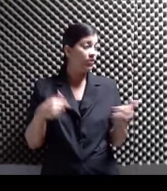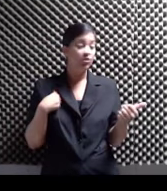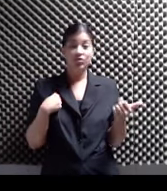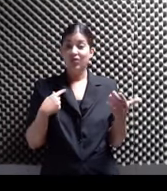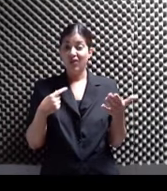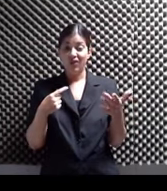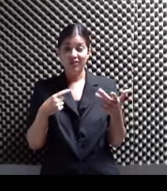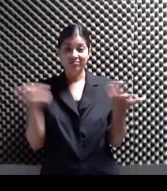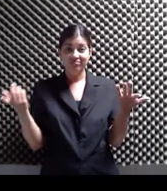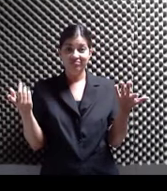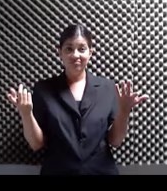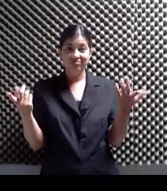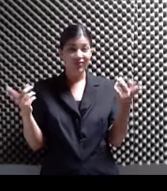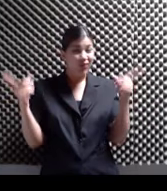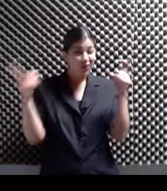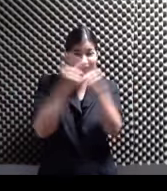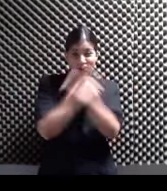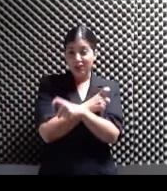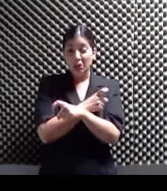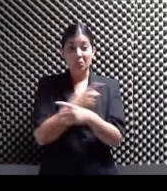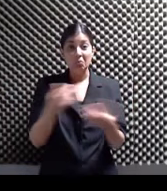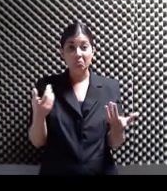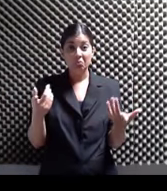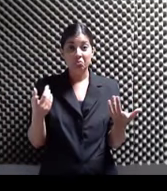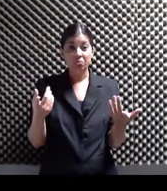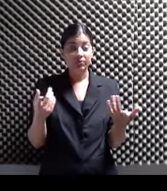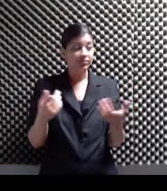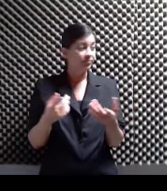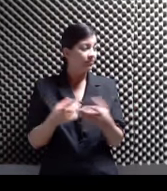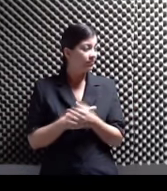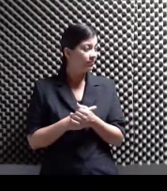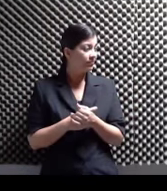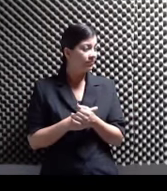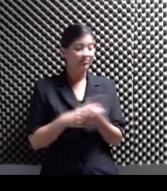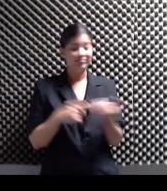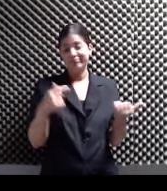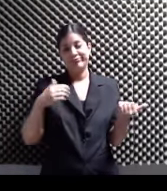tipo de conflicto ahí hasta el momento. Qué chévere. Quizá deba haber algo porque todavía no estoy muy famoso.